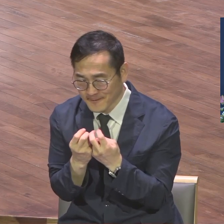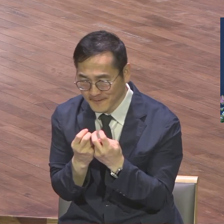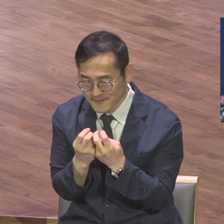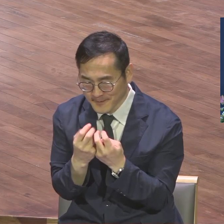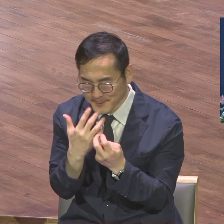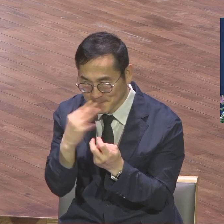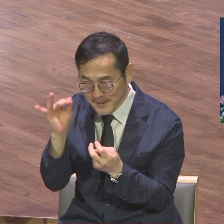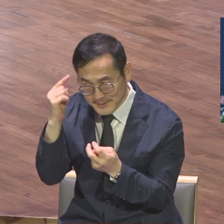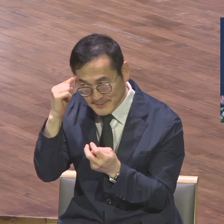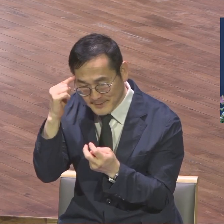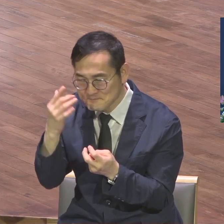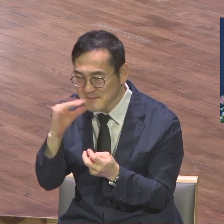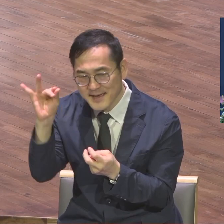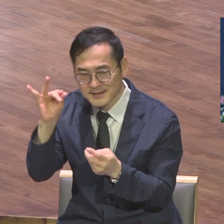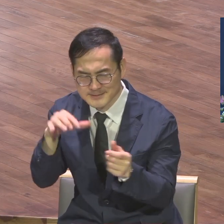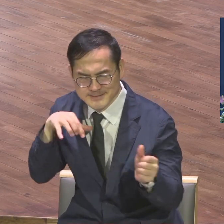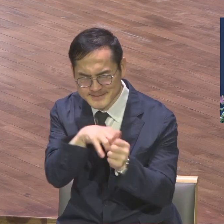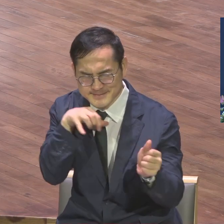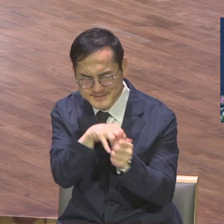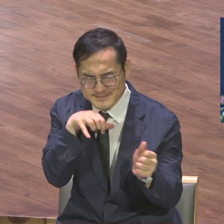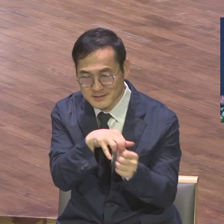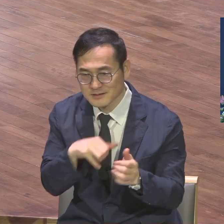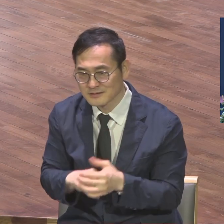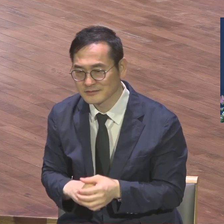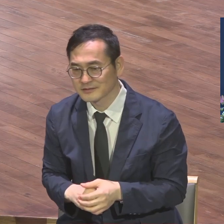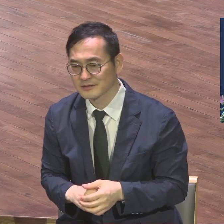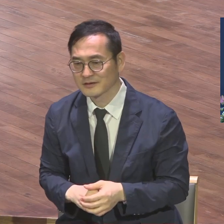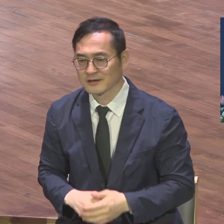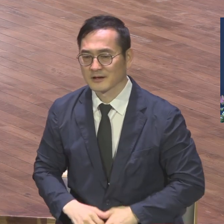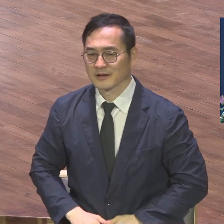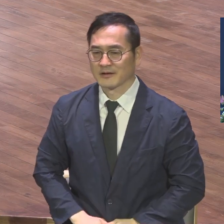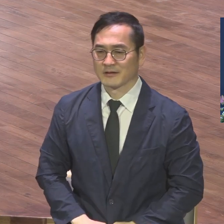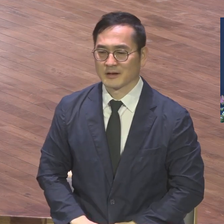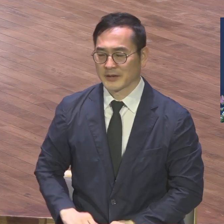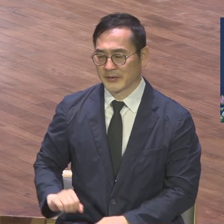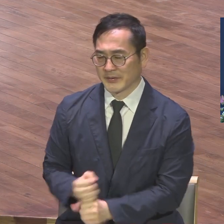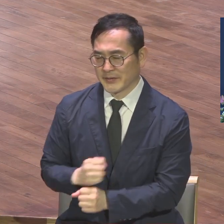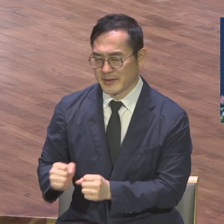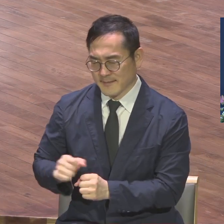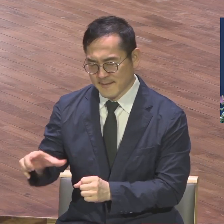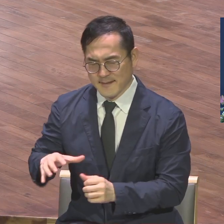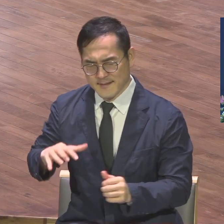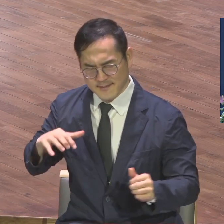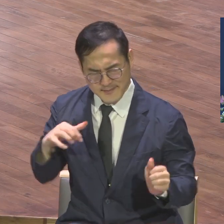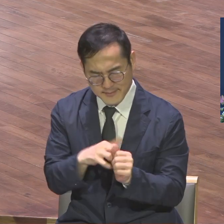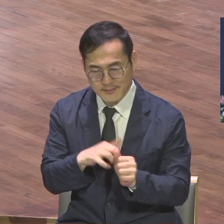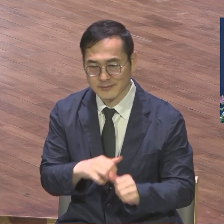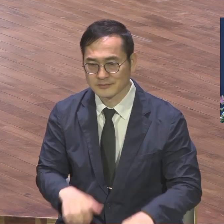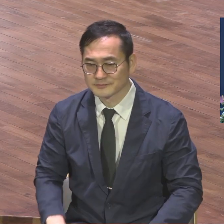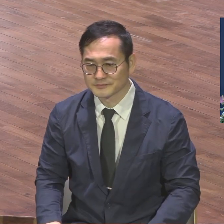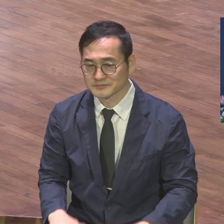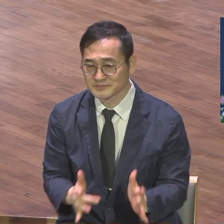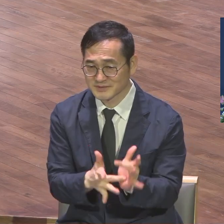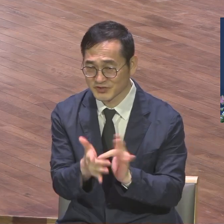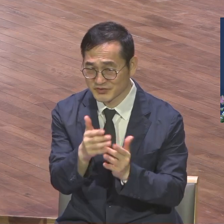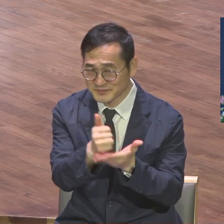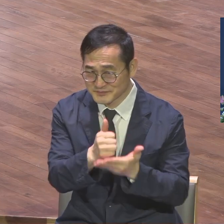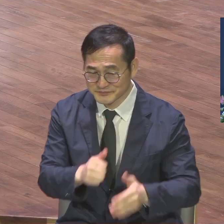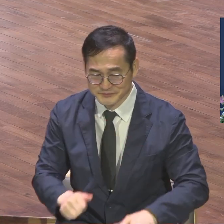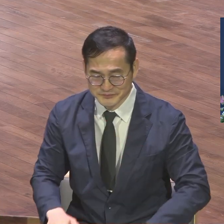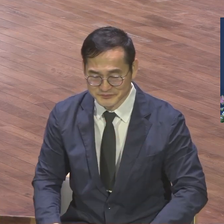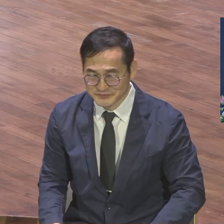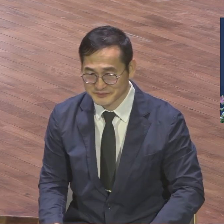예수님을 코나로 몰아붙이는 그런 작전을 썼어요. 그런데 예수님께서는 이들에게